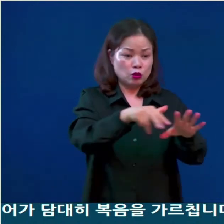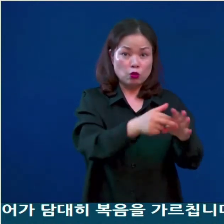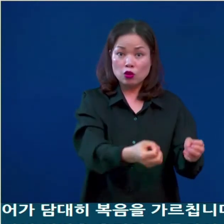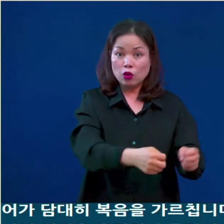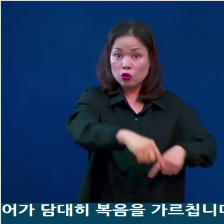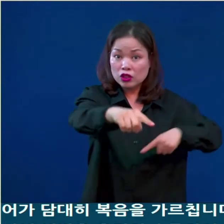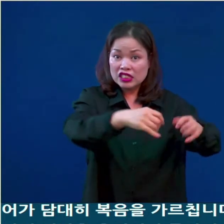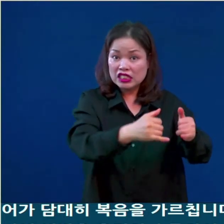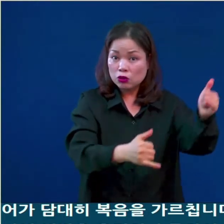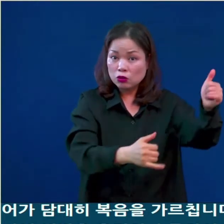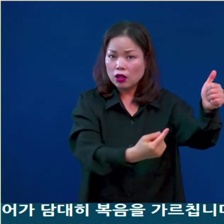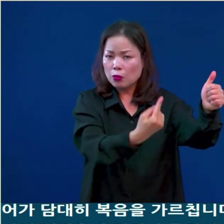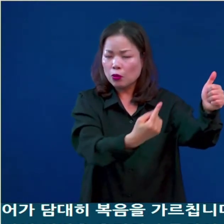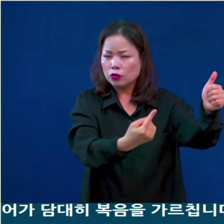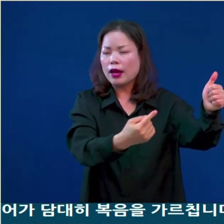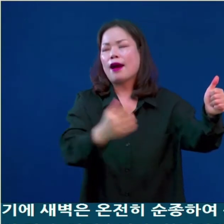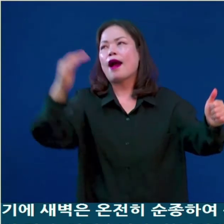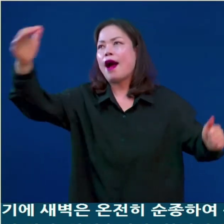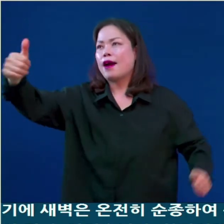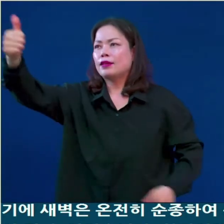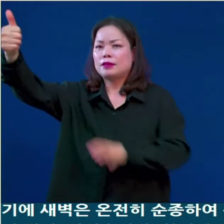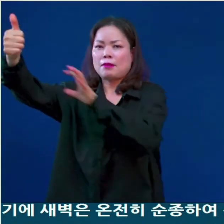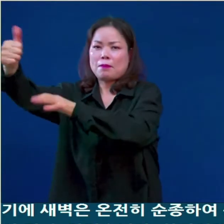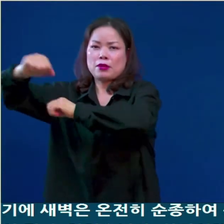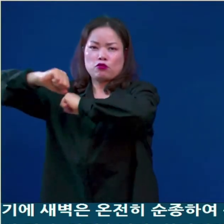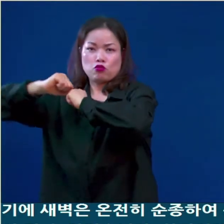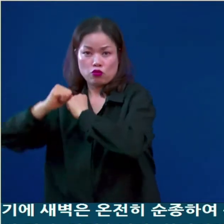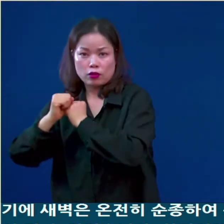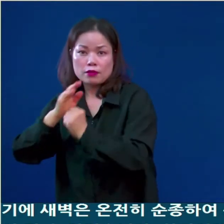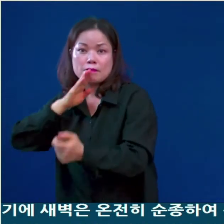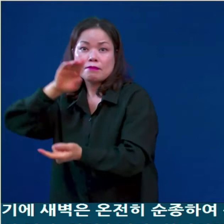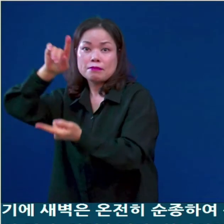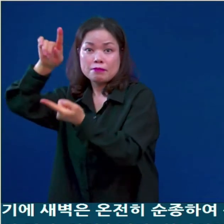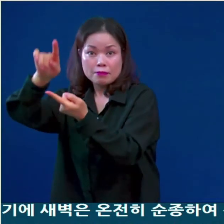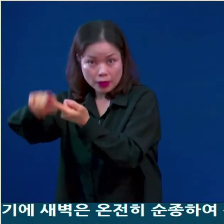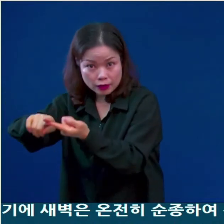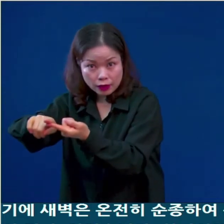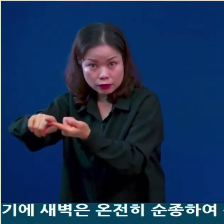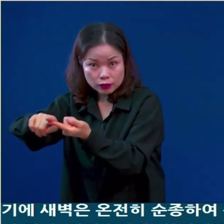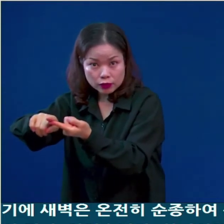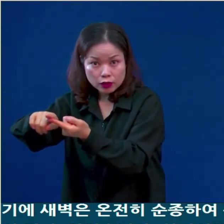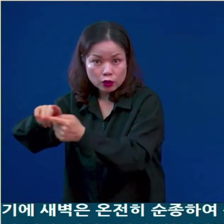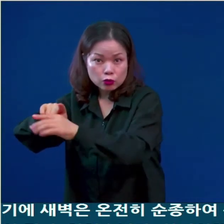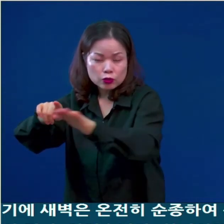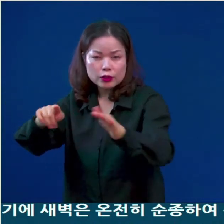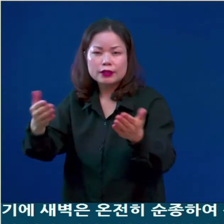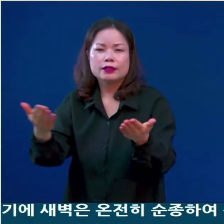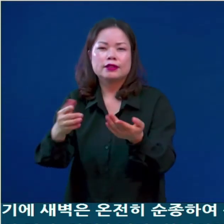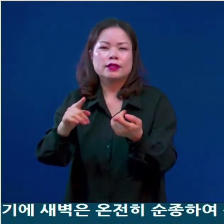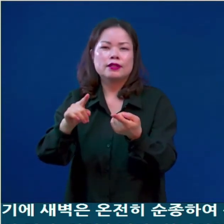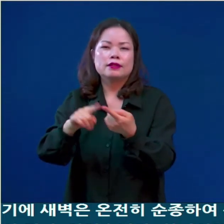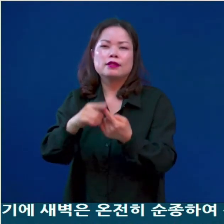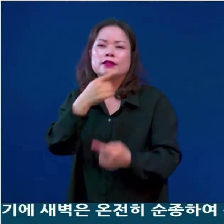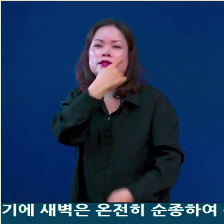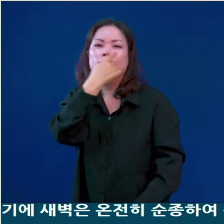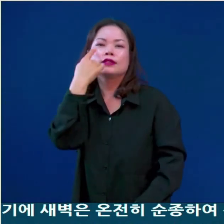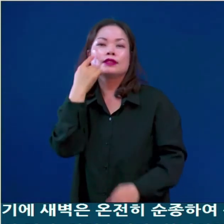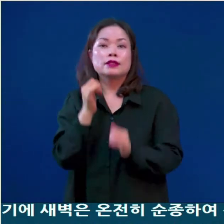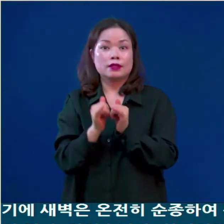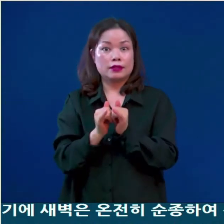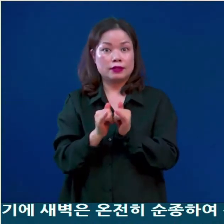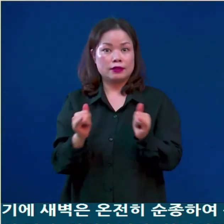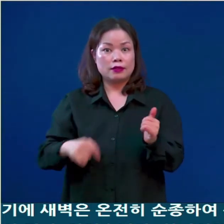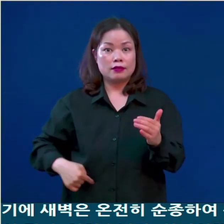사람보다 하나님께 순종하는 것이 마땅하도다, 우리는 이 일의 증인이라